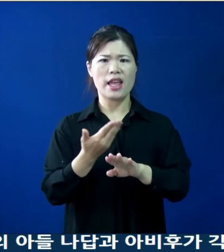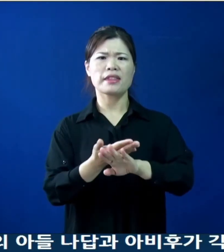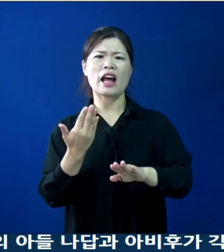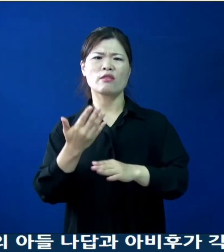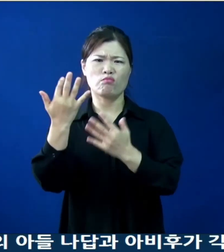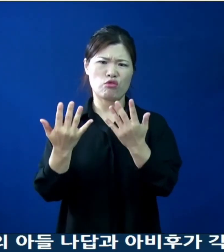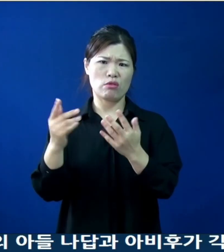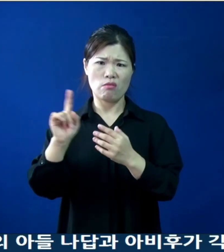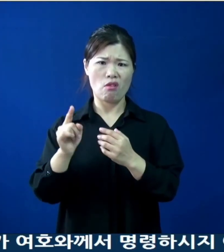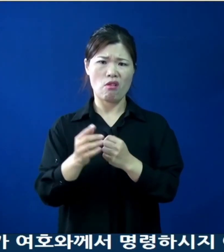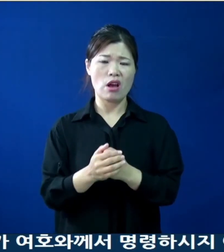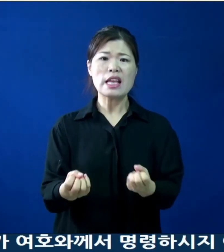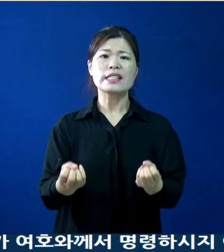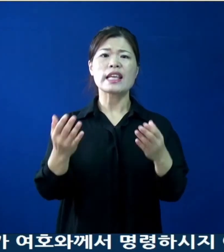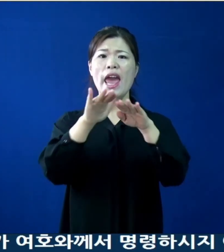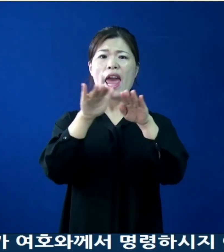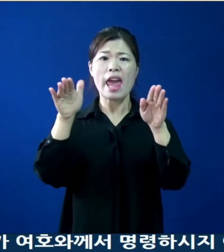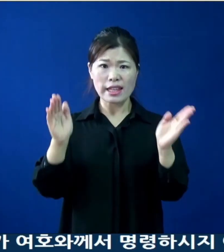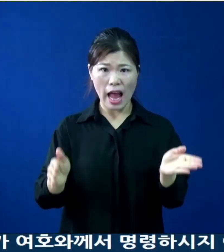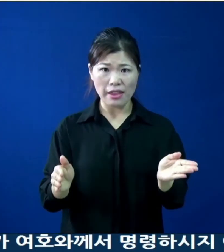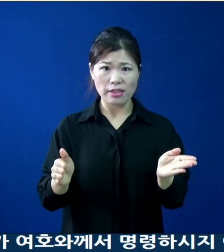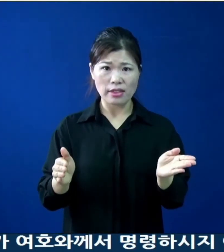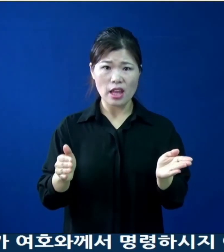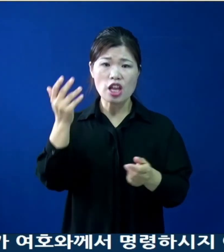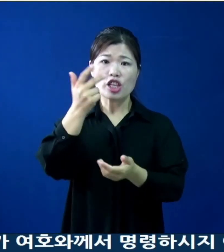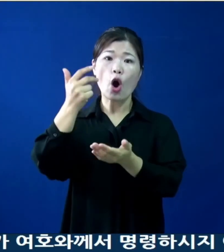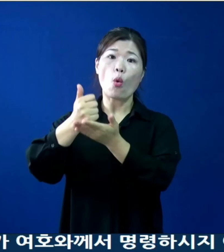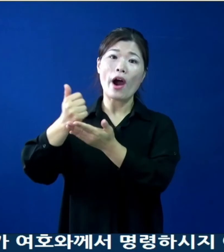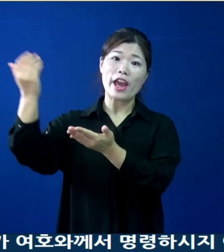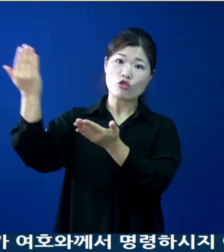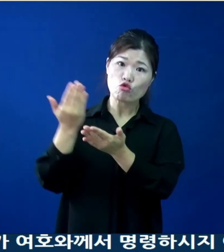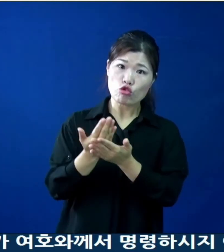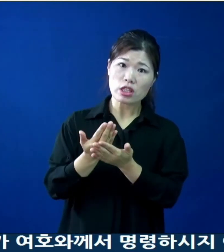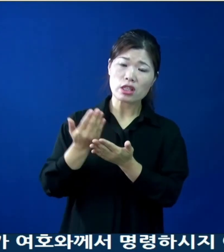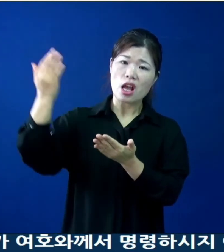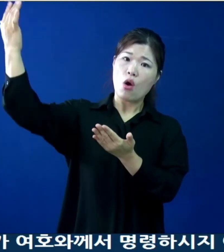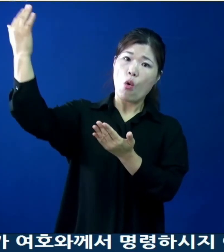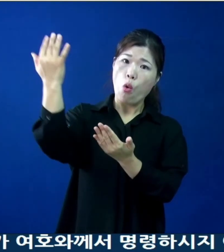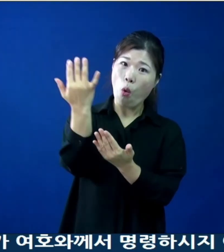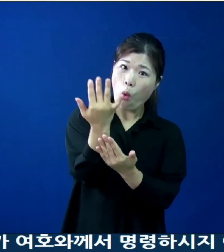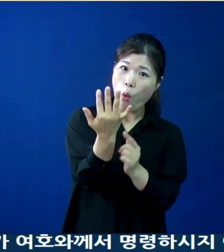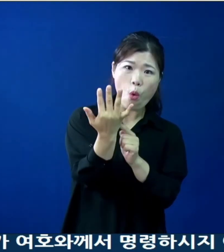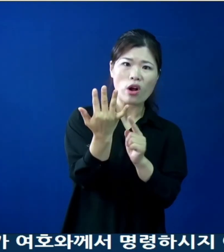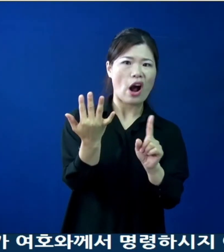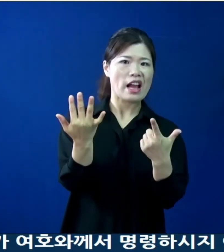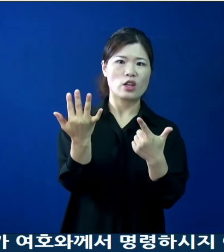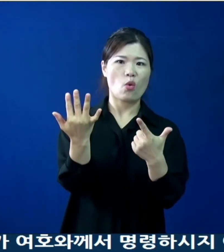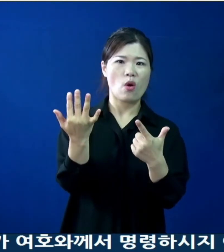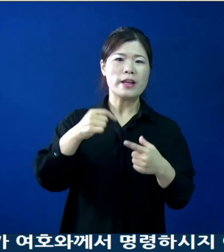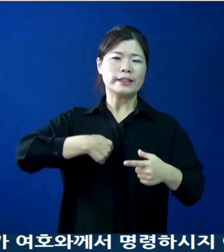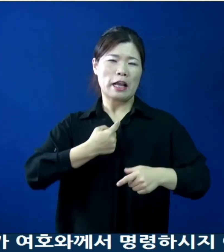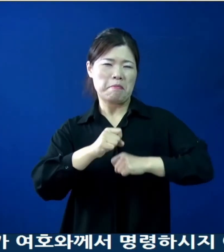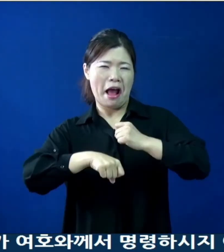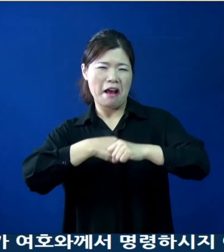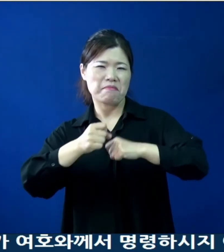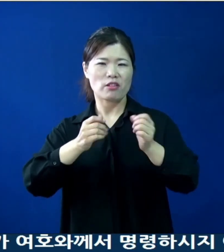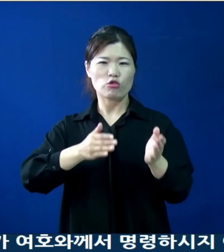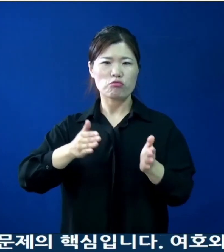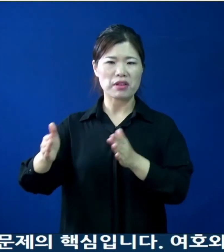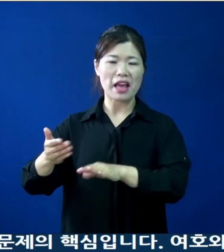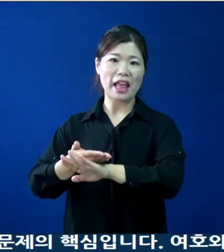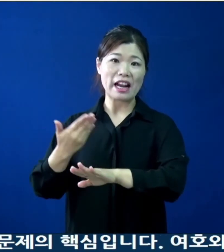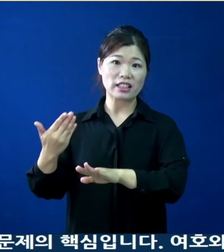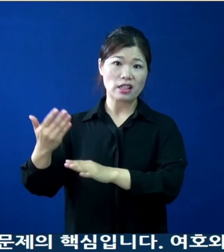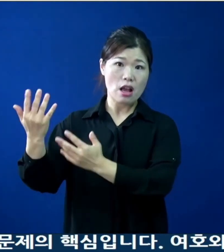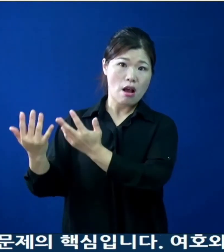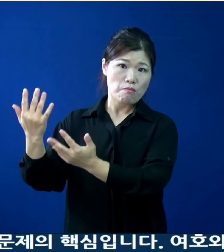제단에 붙었던 여호와 앞에서 나온 생명의 불이 아닌 자기 마음대로 준비한 다른